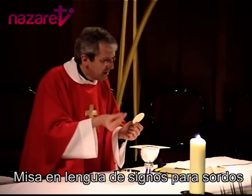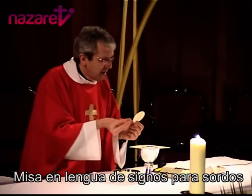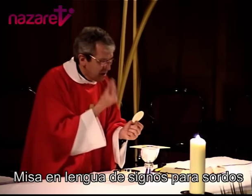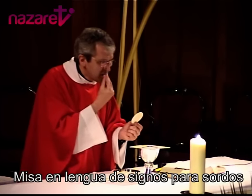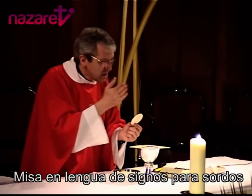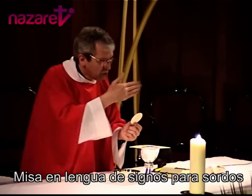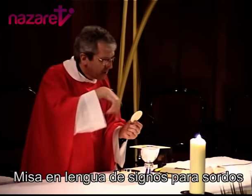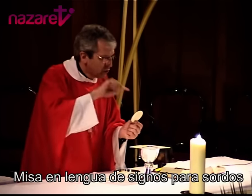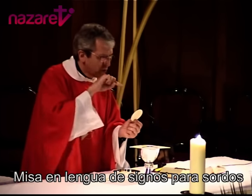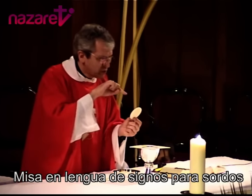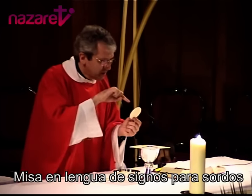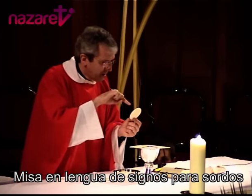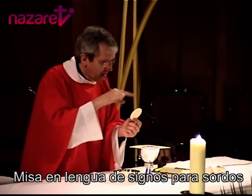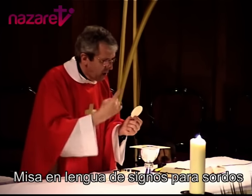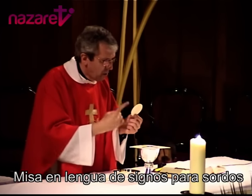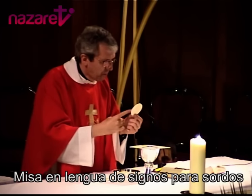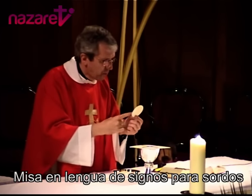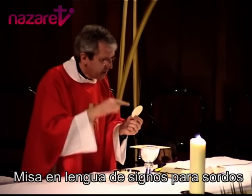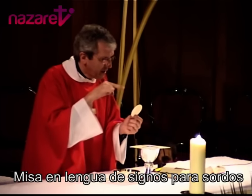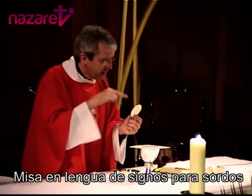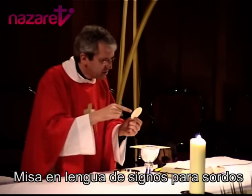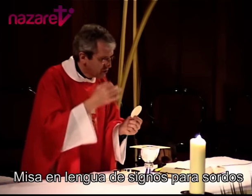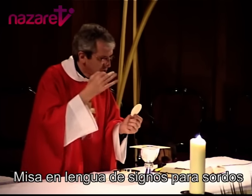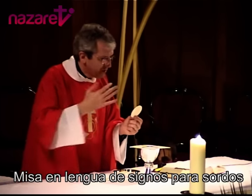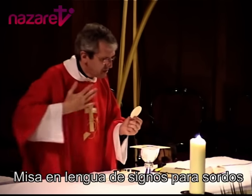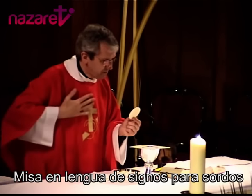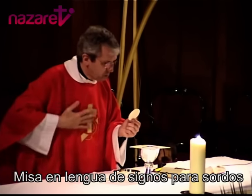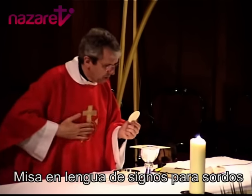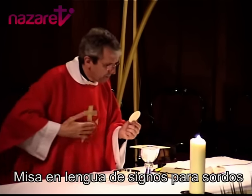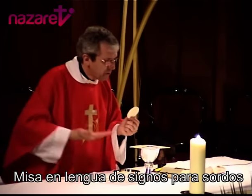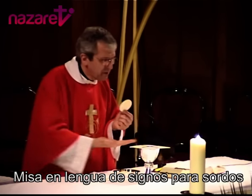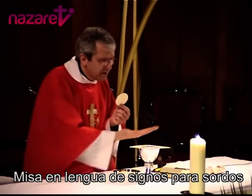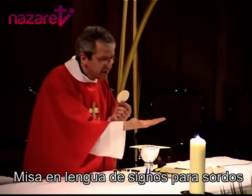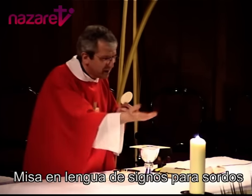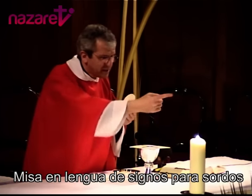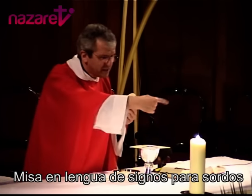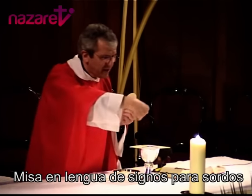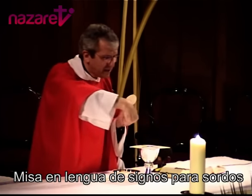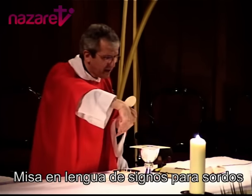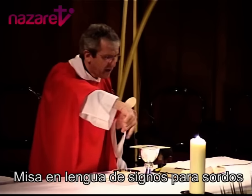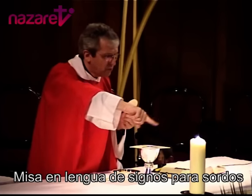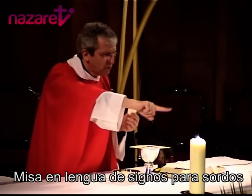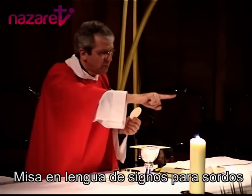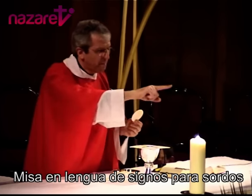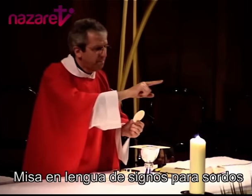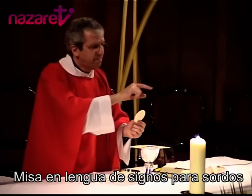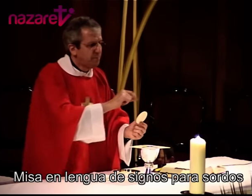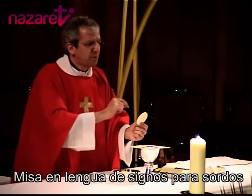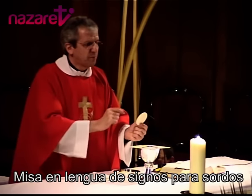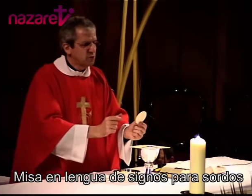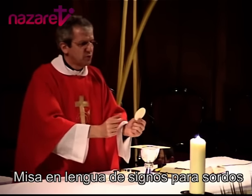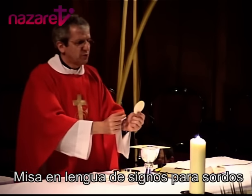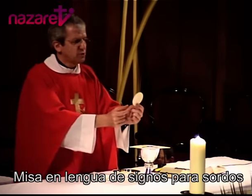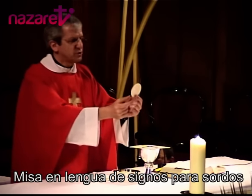Tomad y comed todos de él, porque esto es mi cuerpo que será entregado